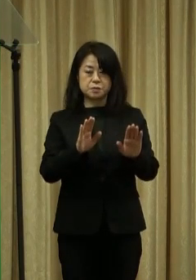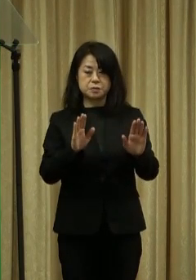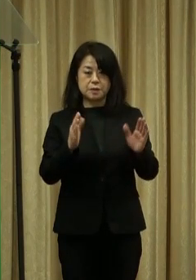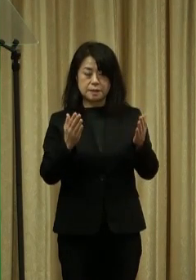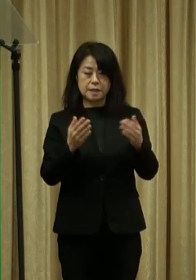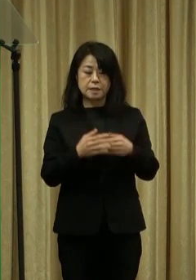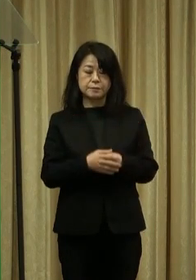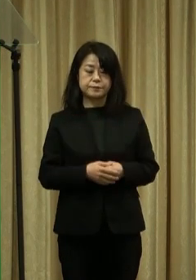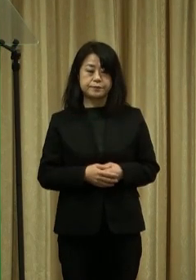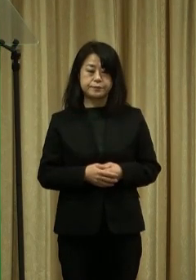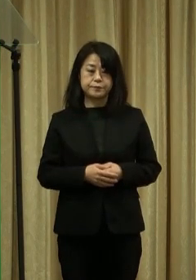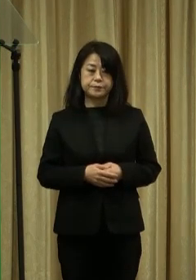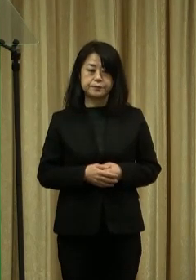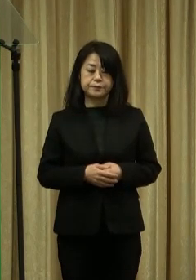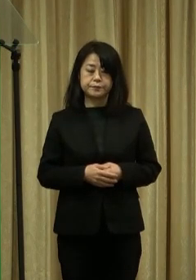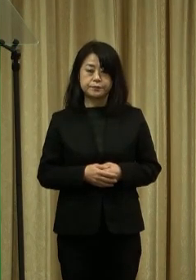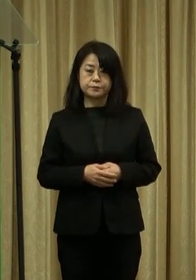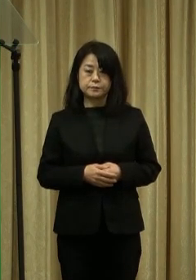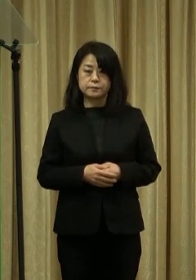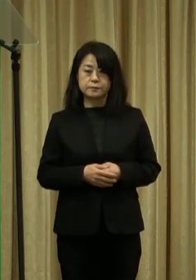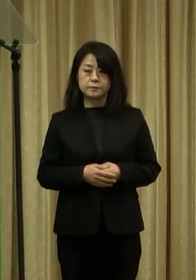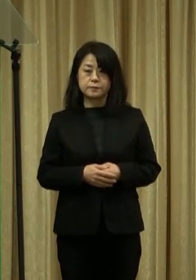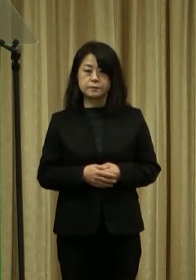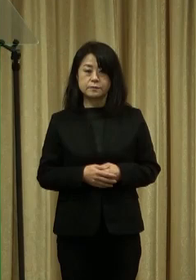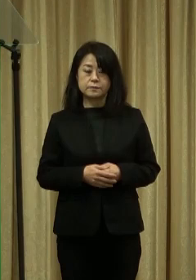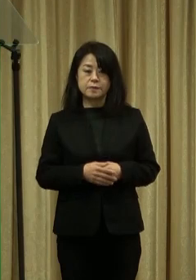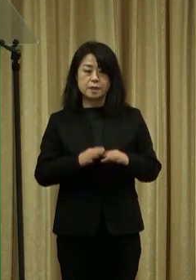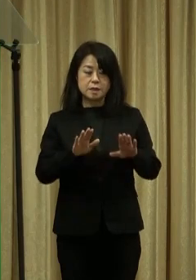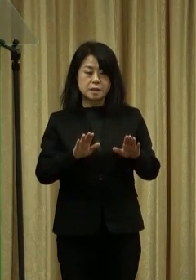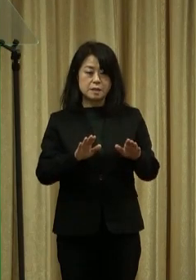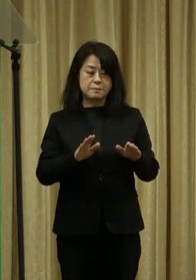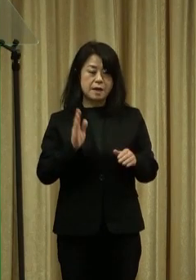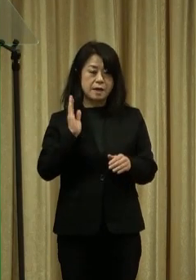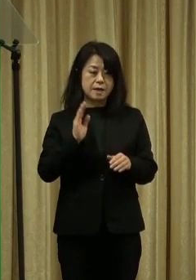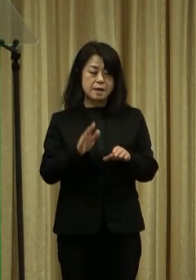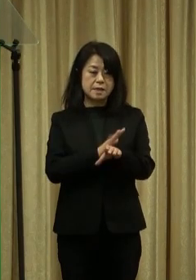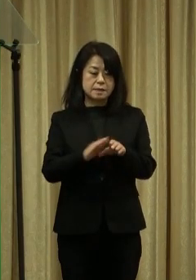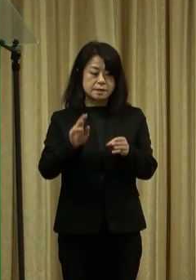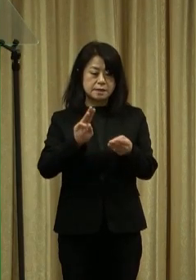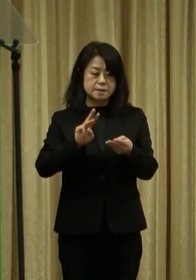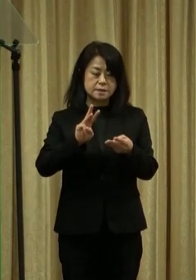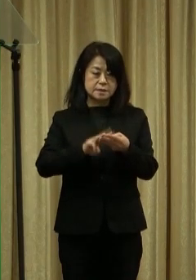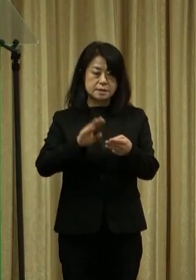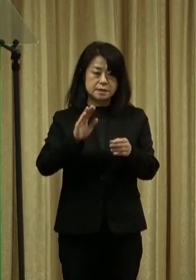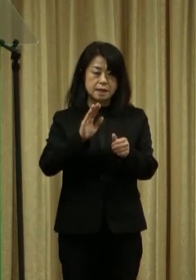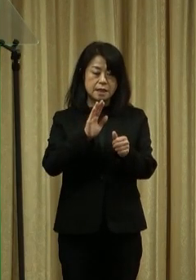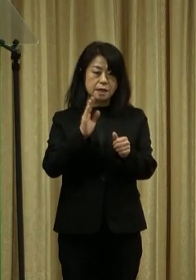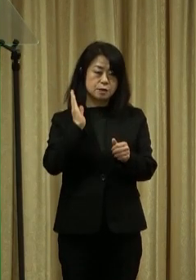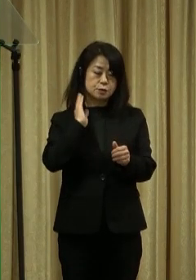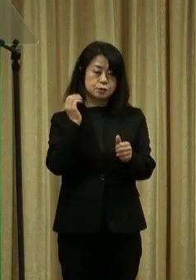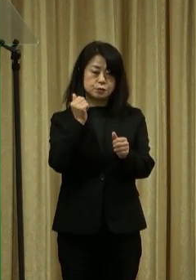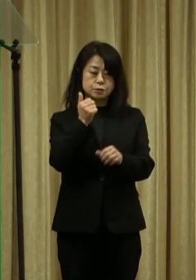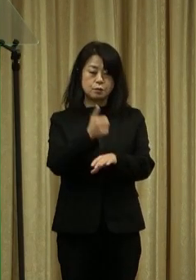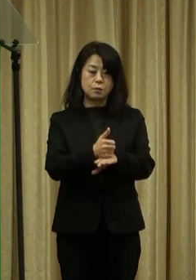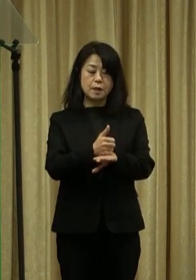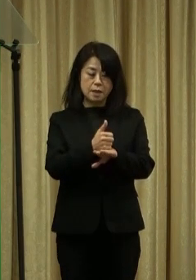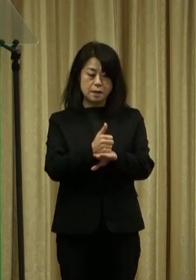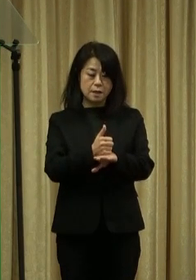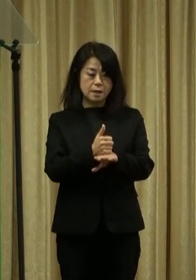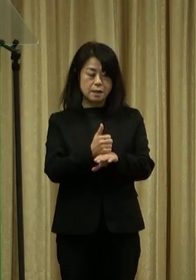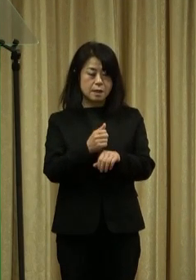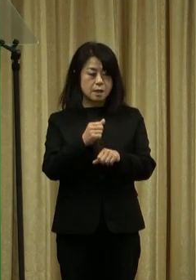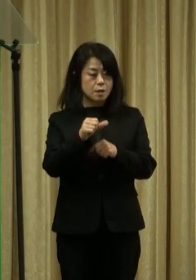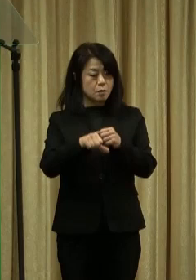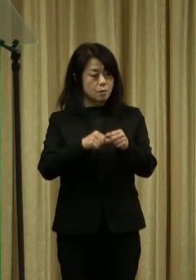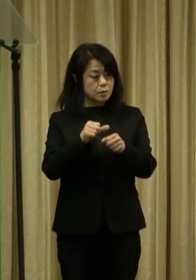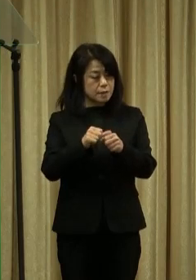まった状況はありません。で、今岸田文雄内閣ではですね、この6、7年が、